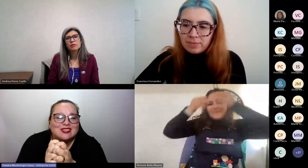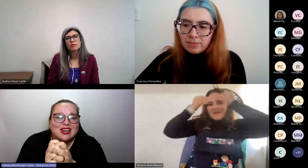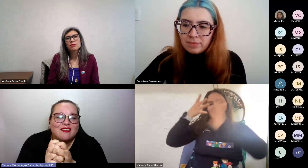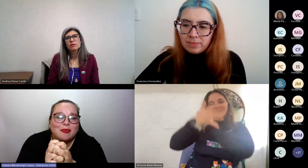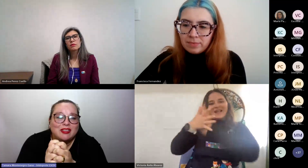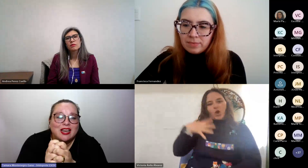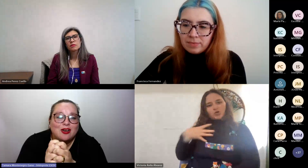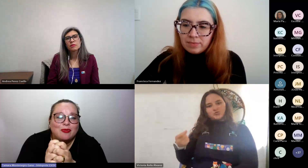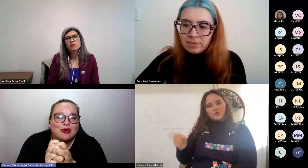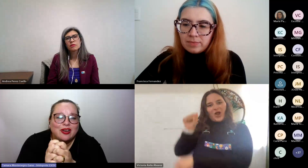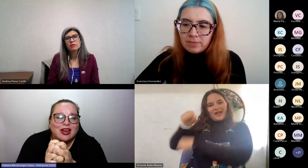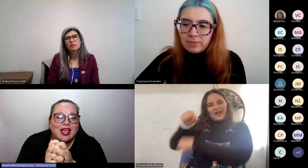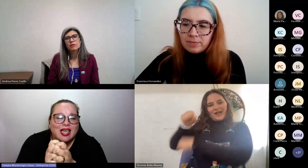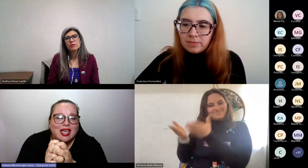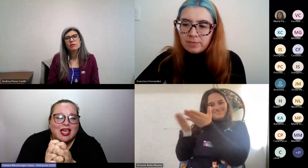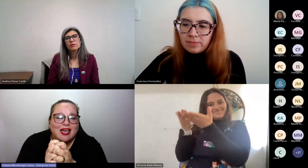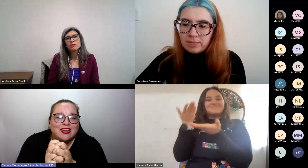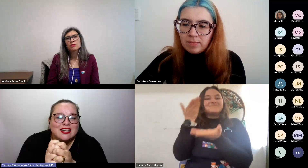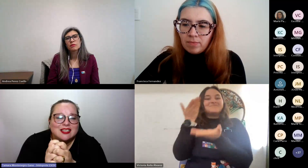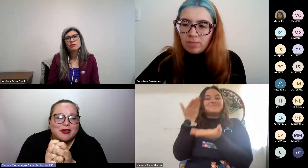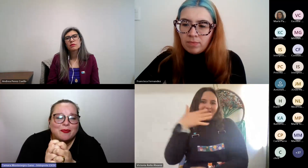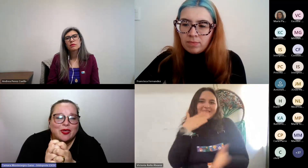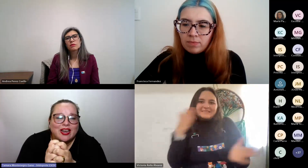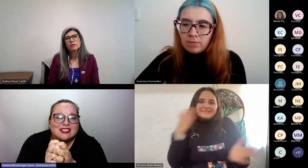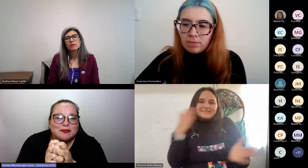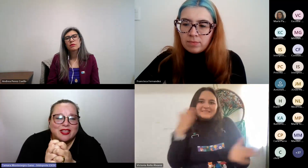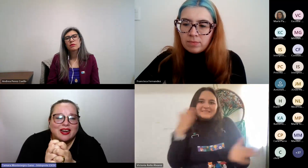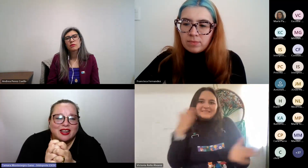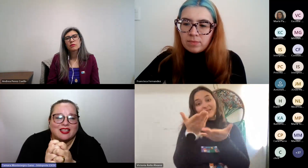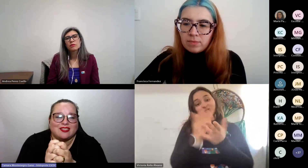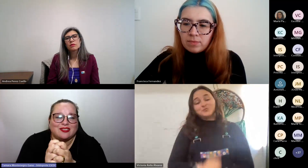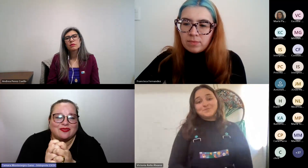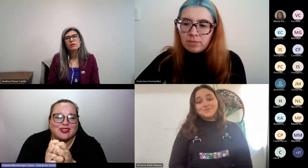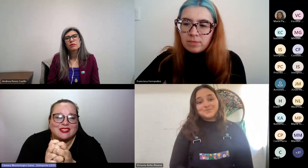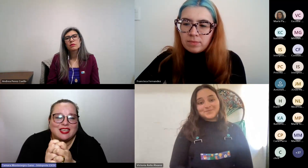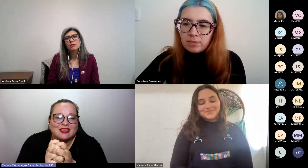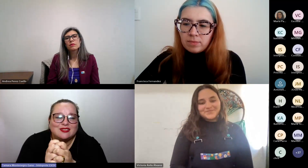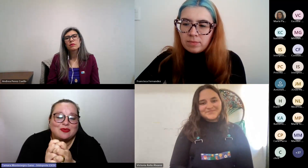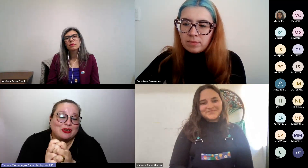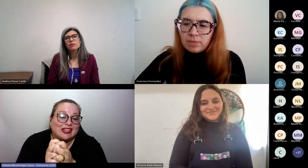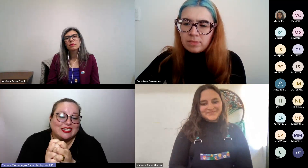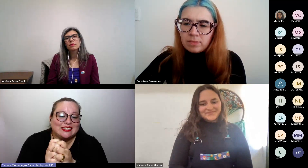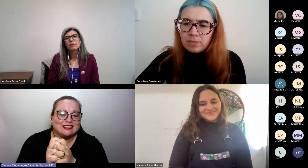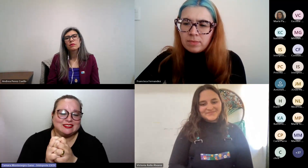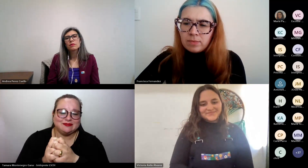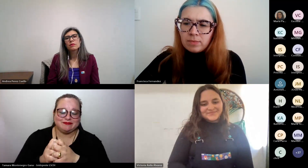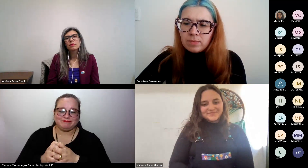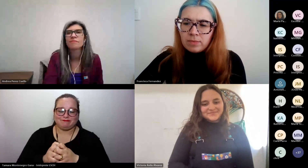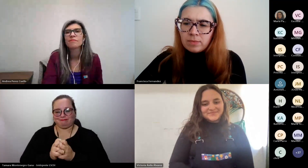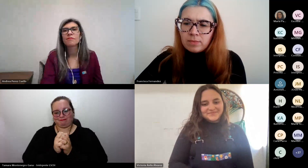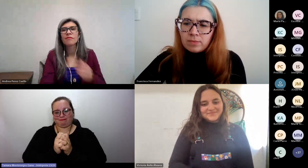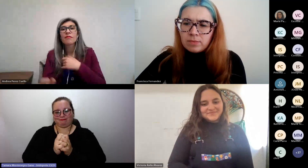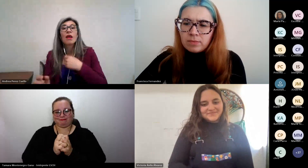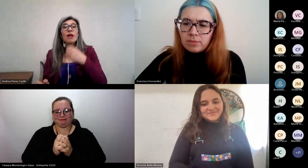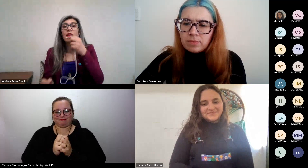integrando. Y eso les va a permitir a lo mejor abrirse para poder aceptar esto. Así que eso es lo importante.